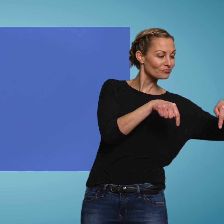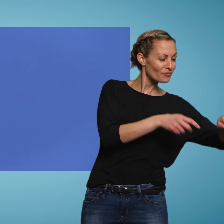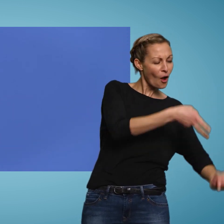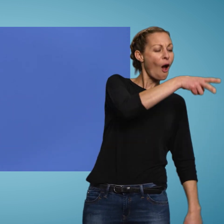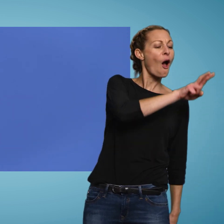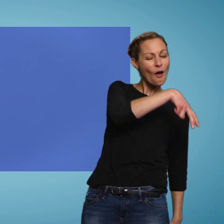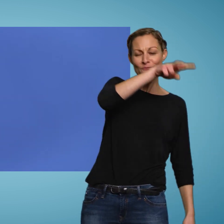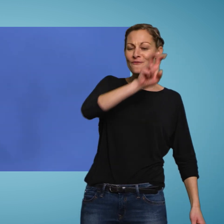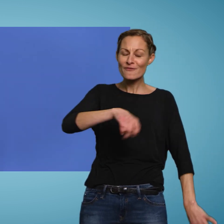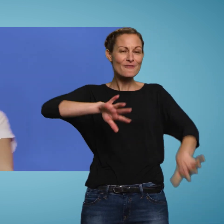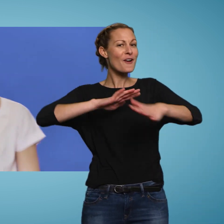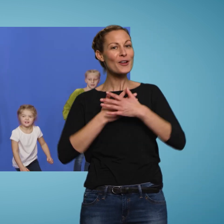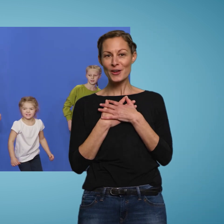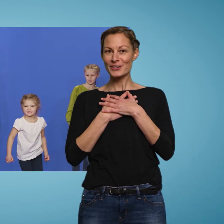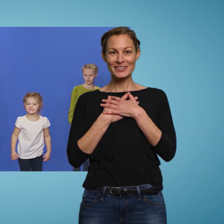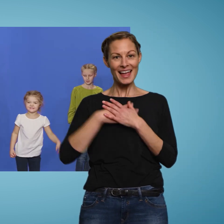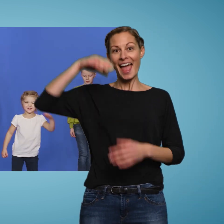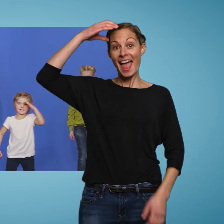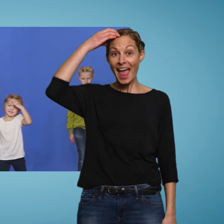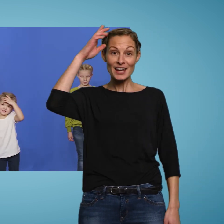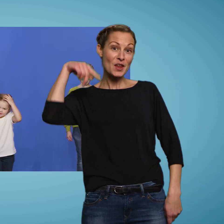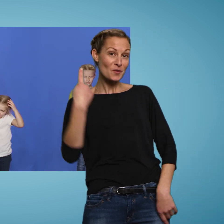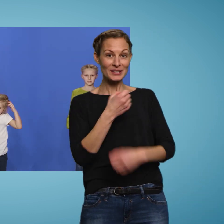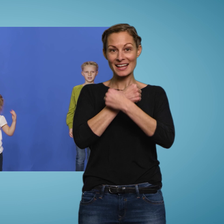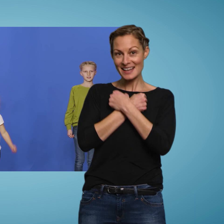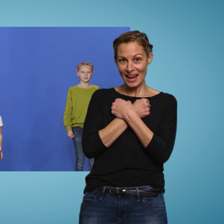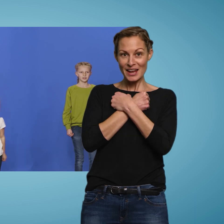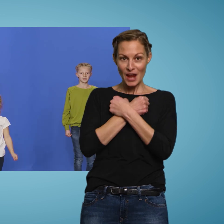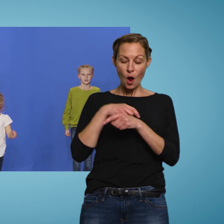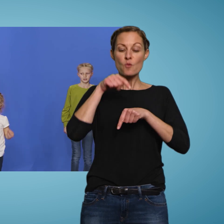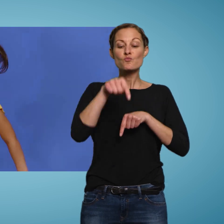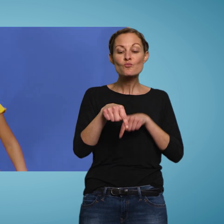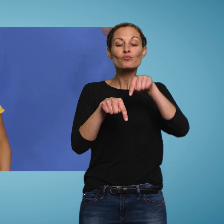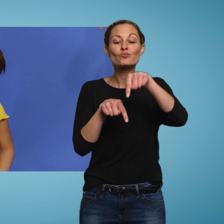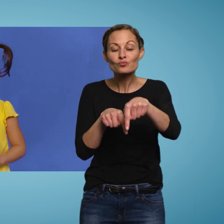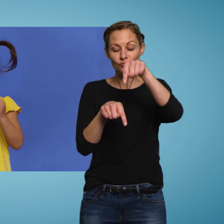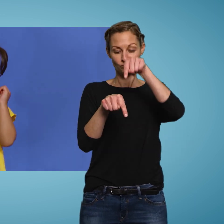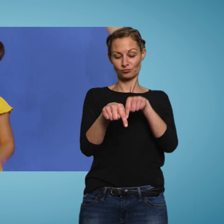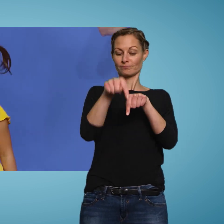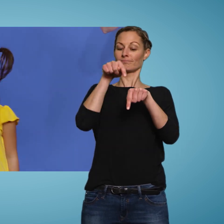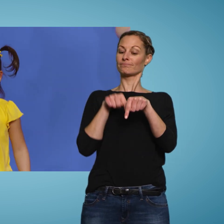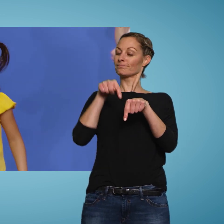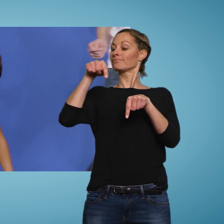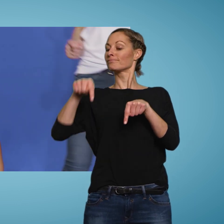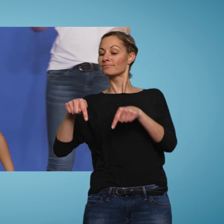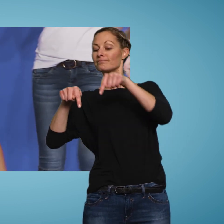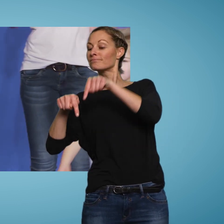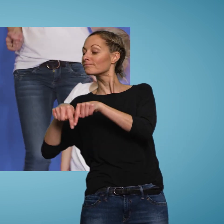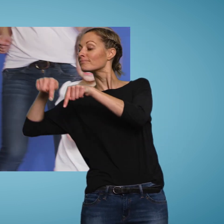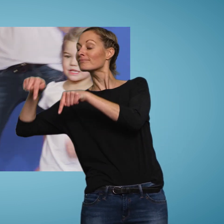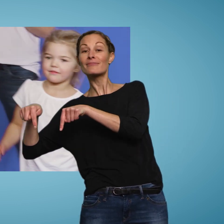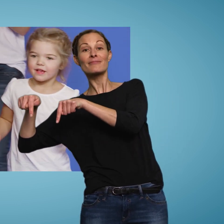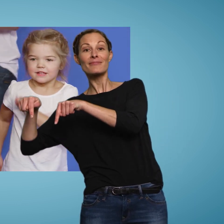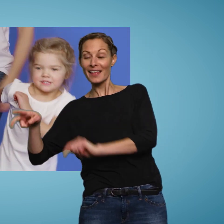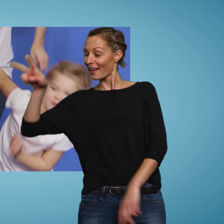seitwärts und hüpft ganz hoch vor Glück. Edi, unser Teddy, geht vorwärts und zurück, dann zwei